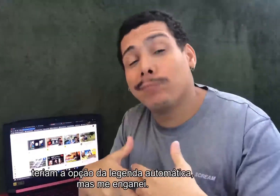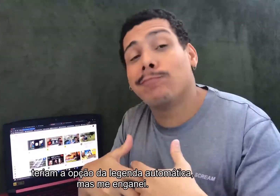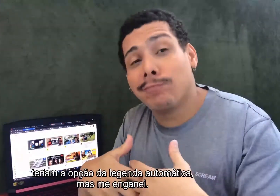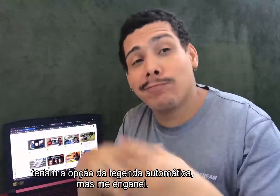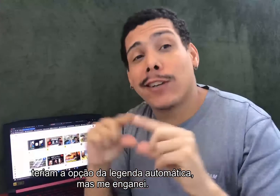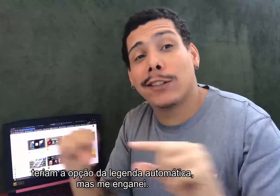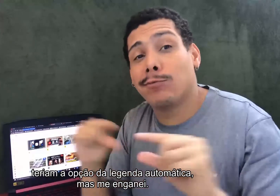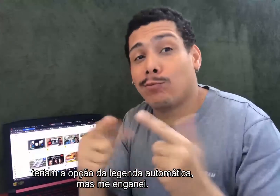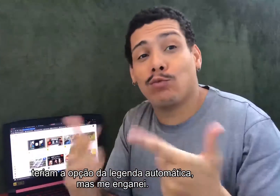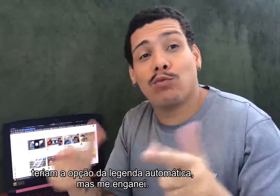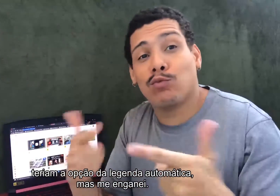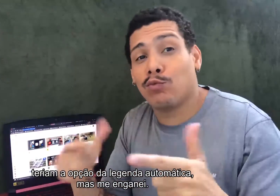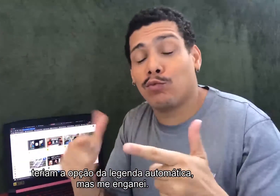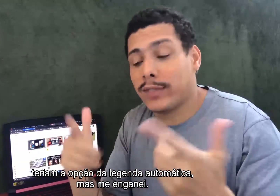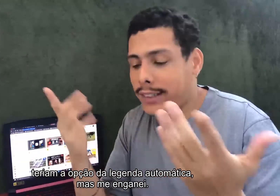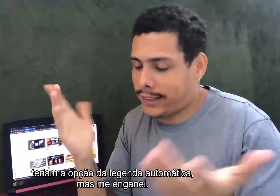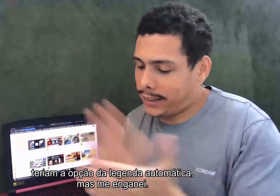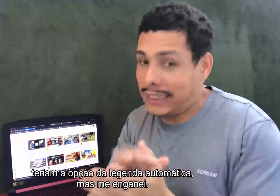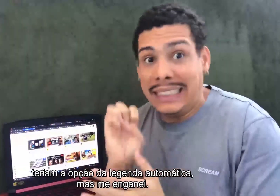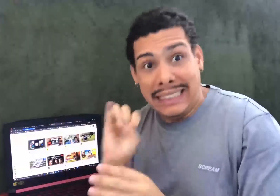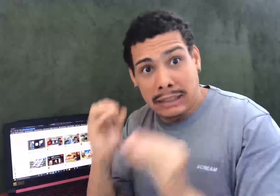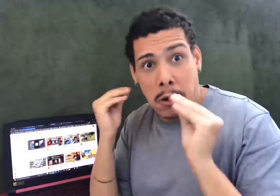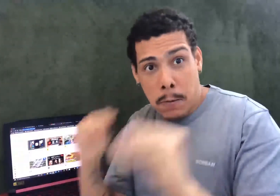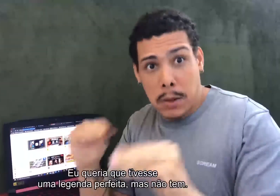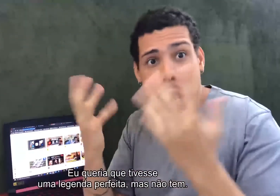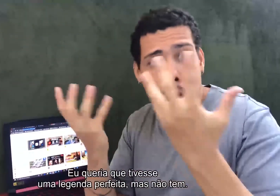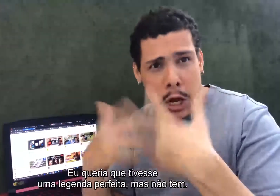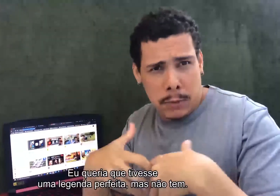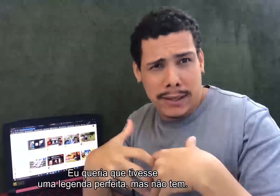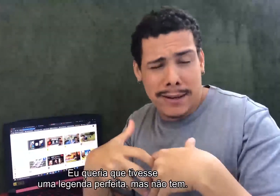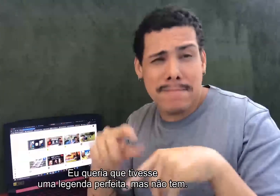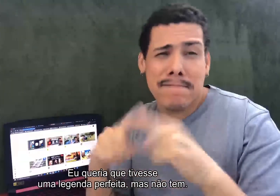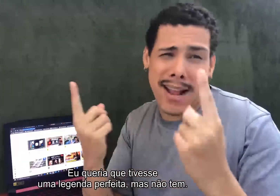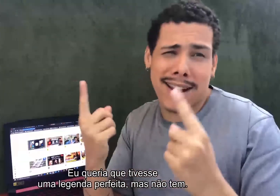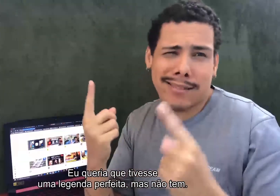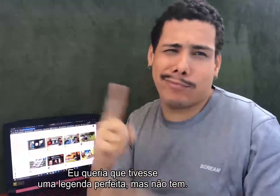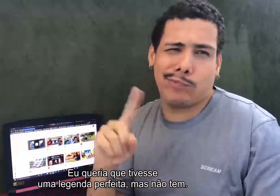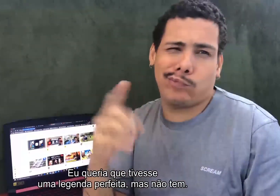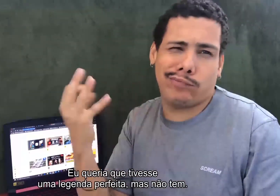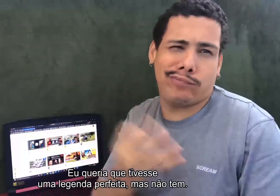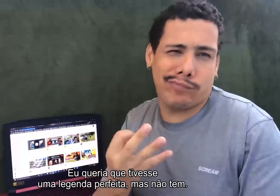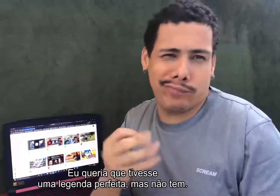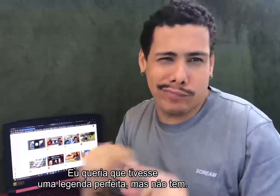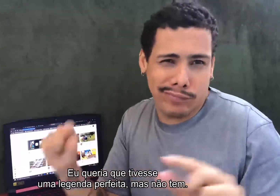teriam a opção da legenda automática, mas me enganei. Eu queria que tivesse uma legenda perfeita,